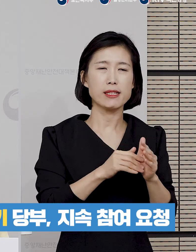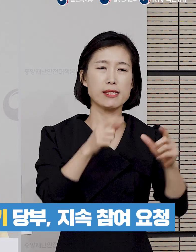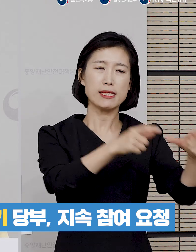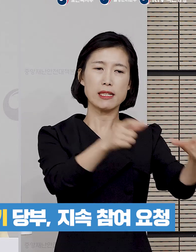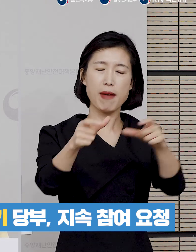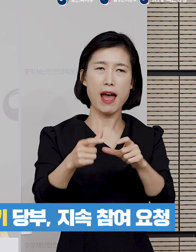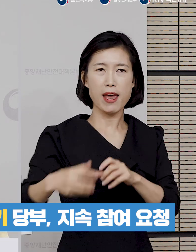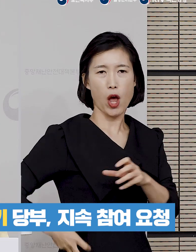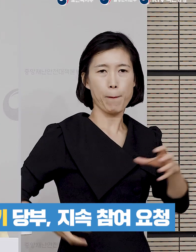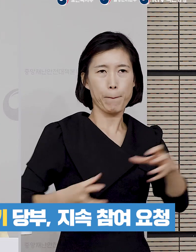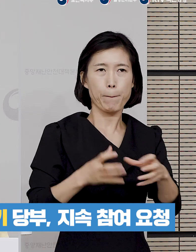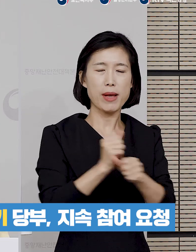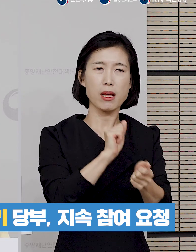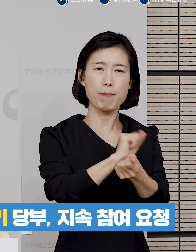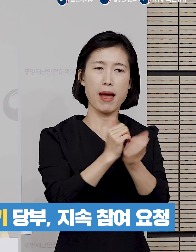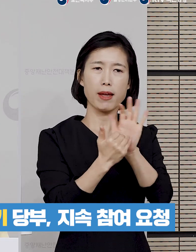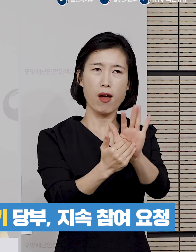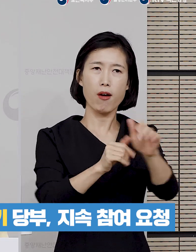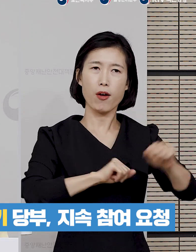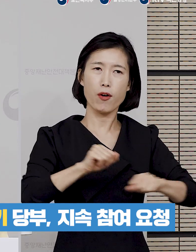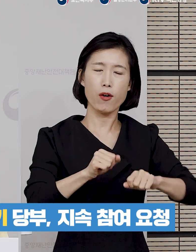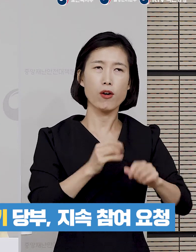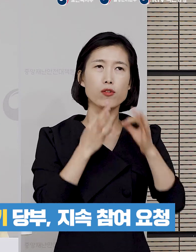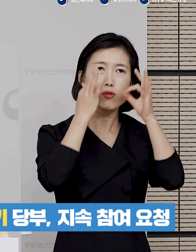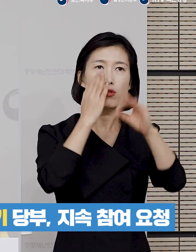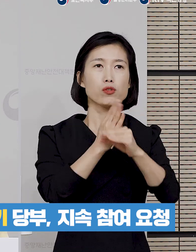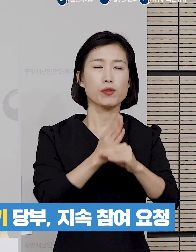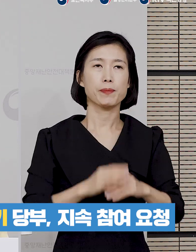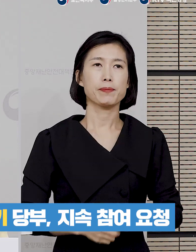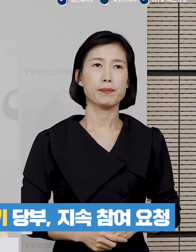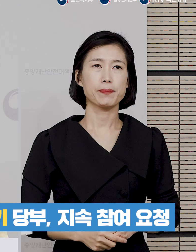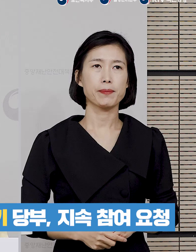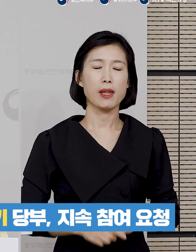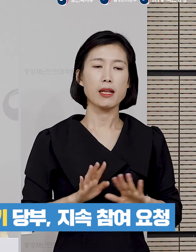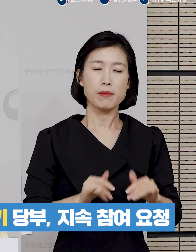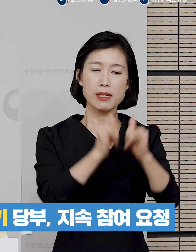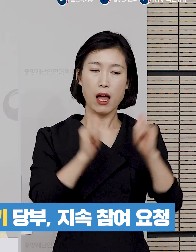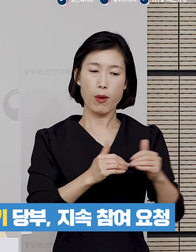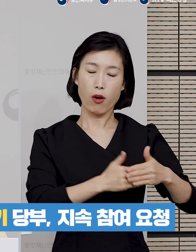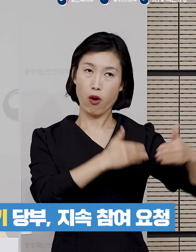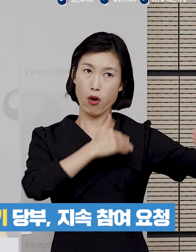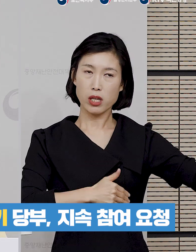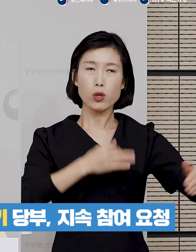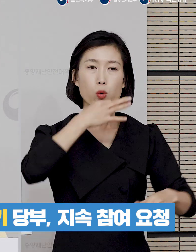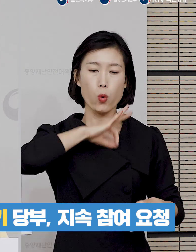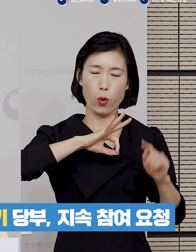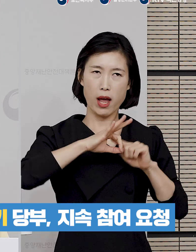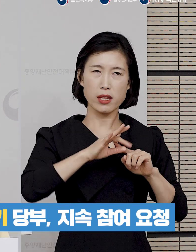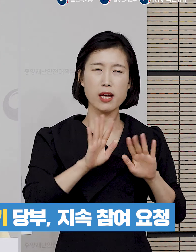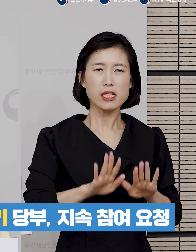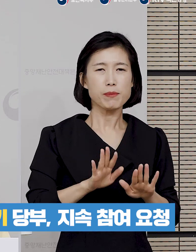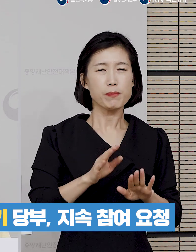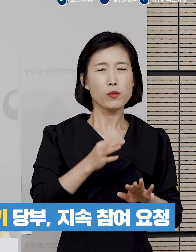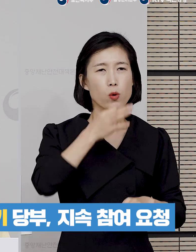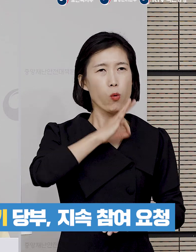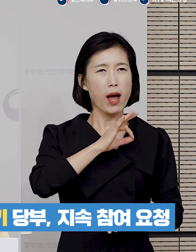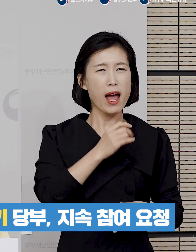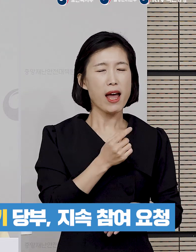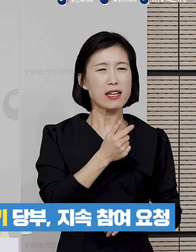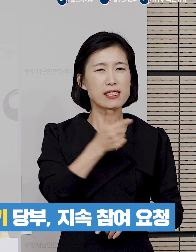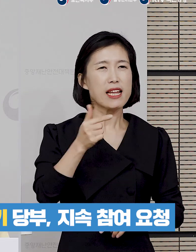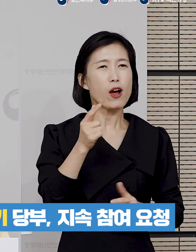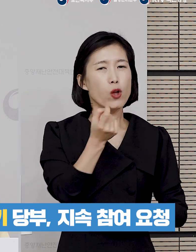지방자치단체와 협력하여 방역 조치들을 수행하고 있습니다 사회적 거리두기 효과는